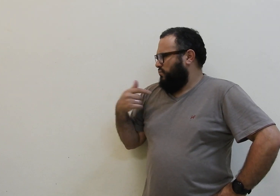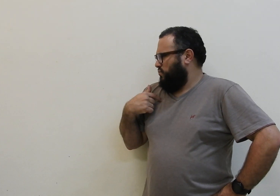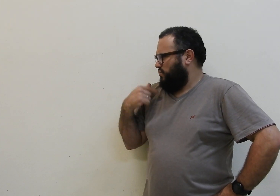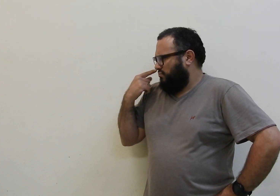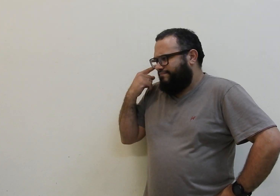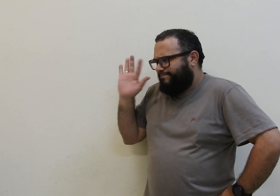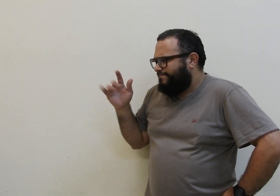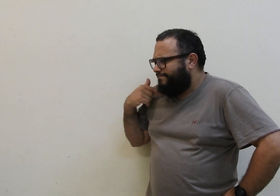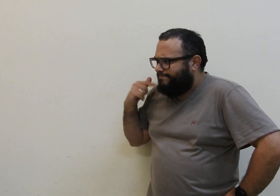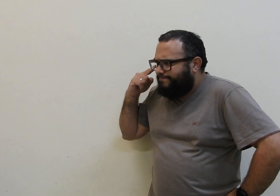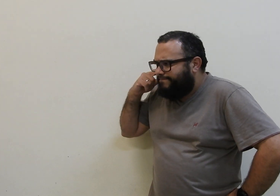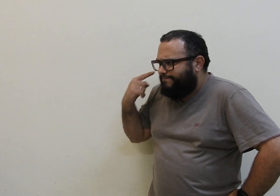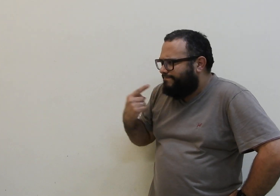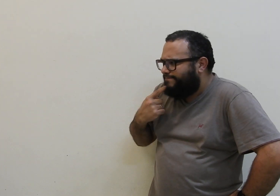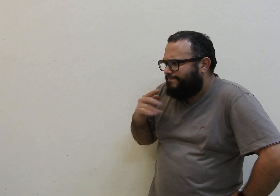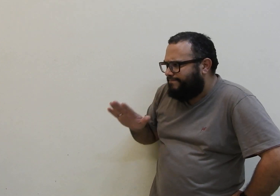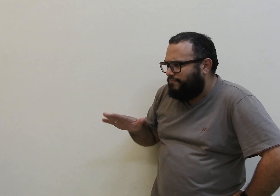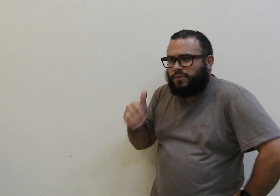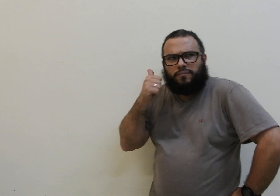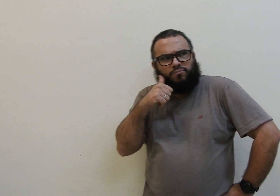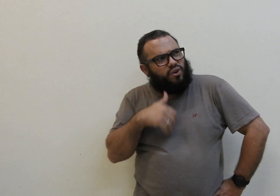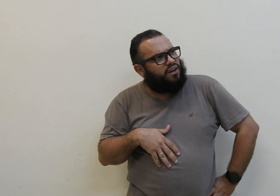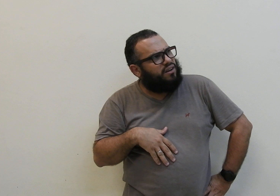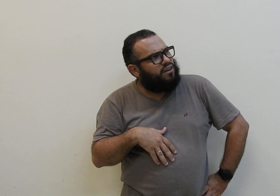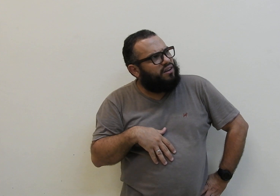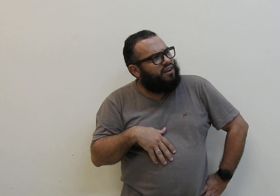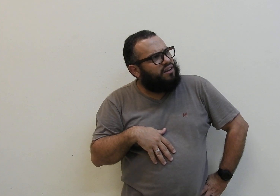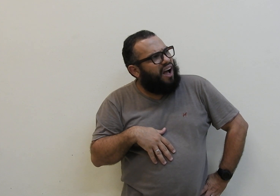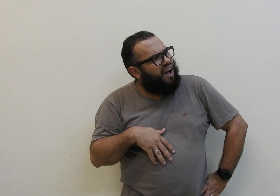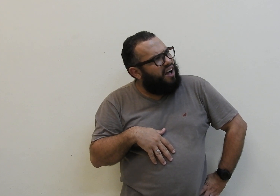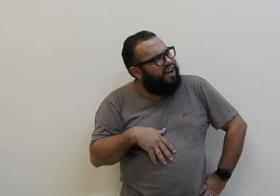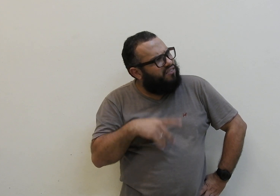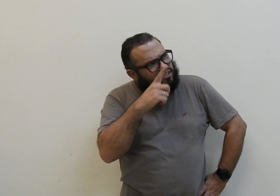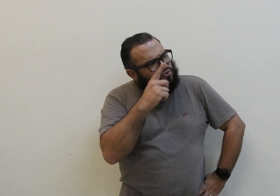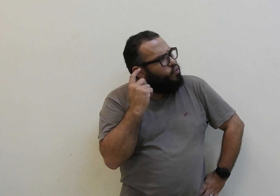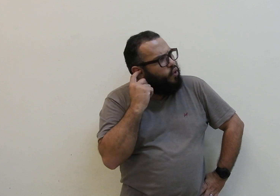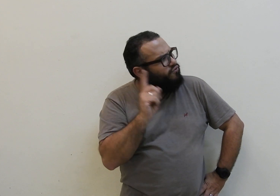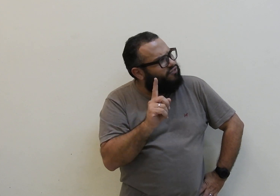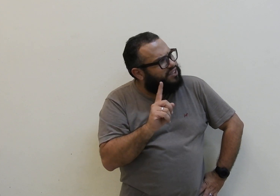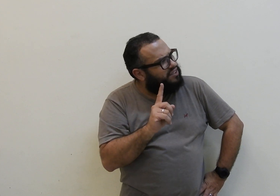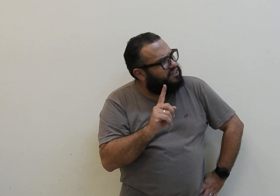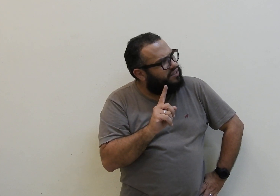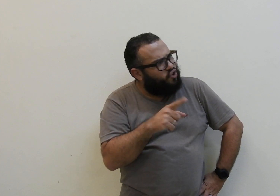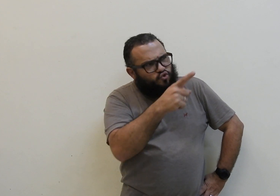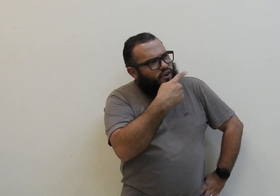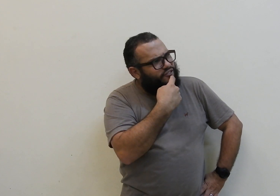ela disse, não, eu não escuto, eu sou surda. E a senhora disse assim para ela, você não